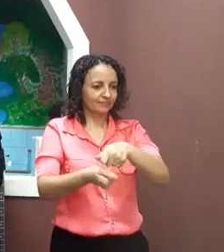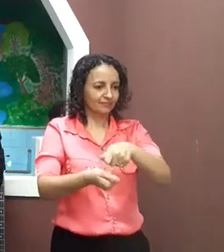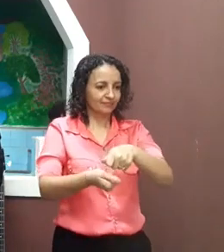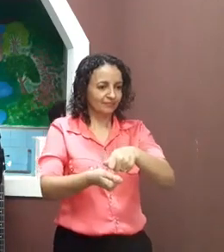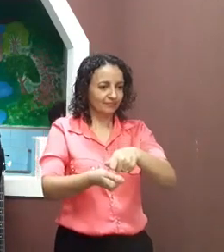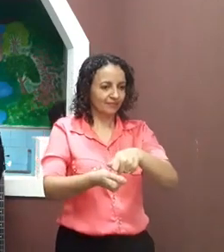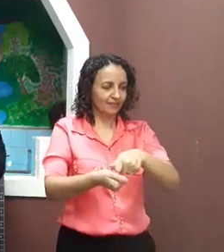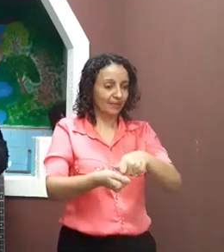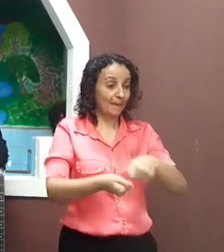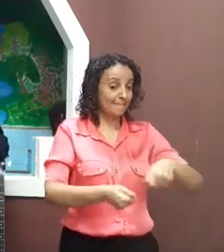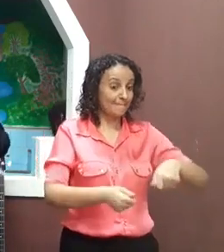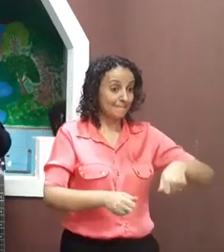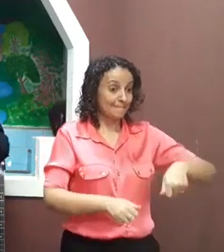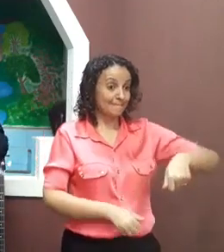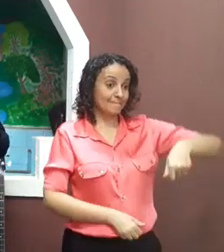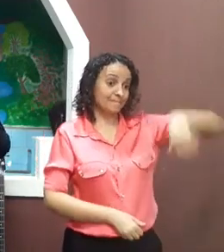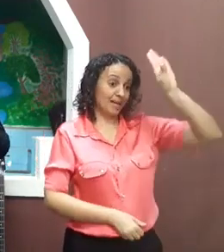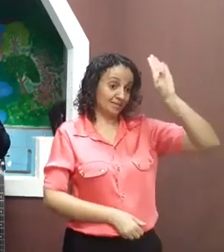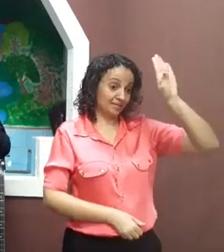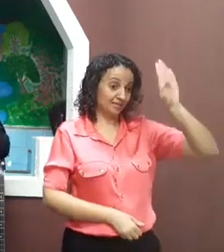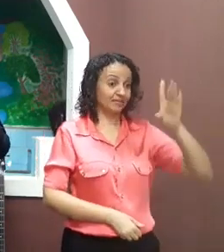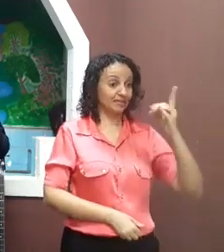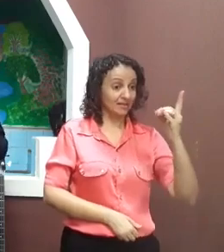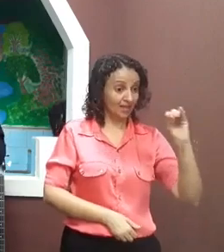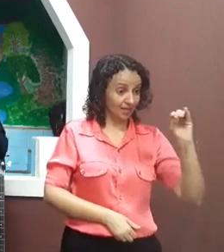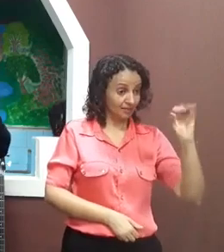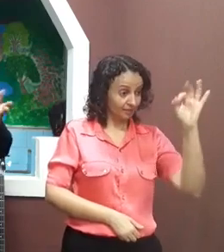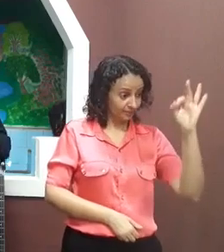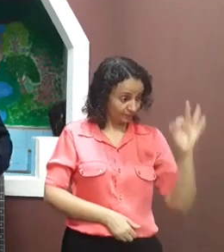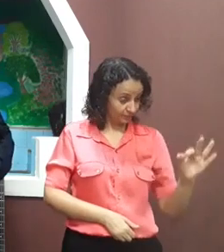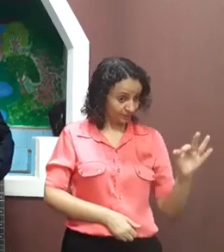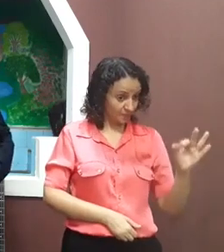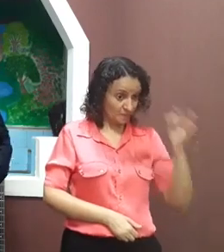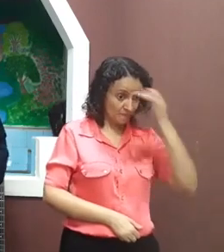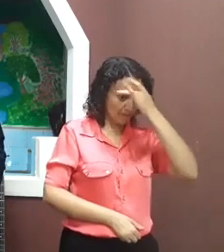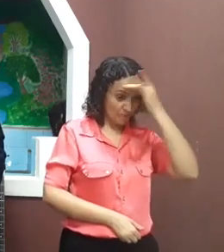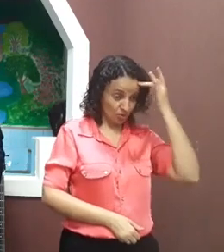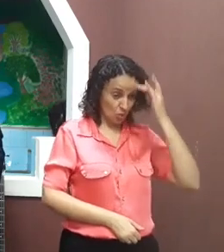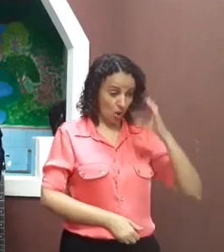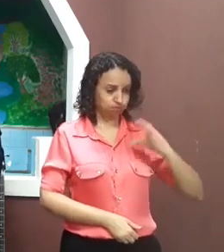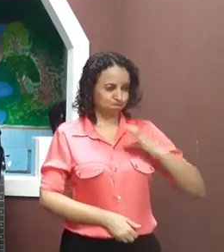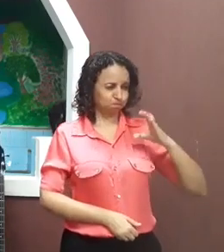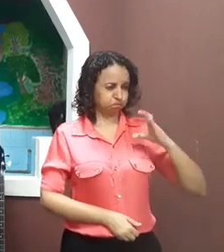mais de 10% dos milionários e bilionários do mundo são judeus,